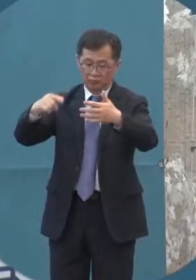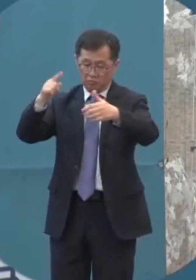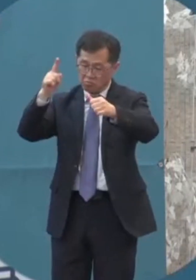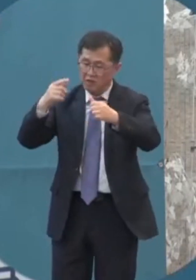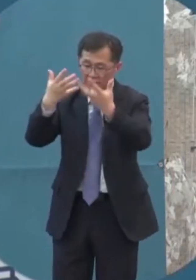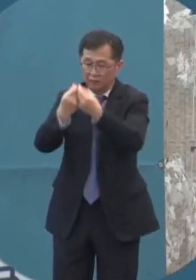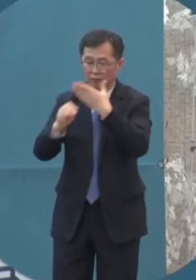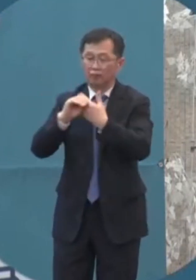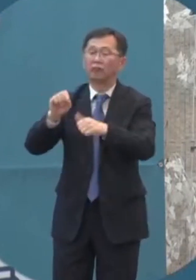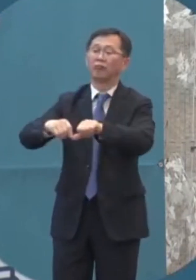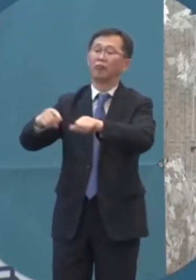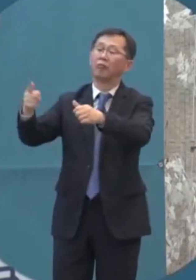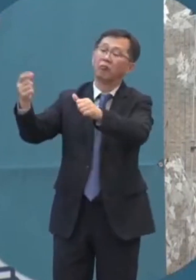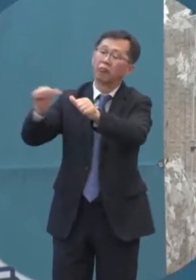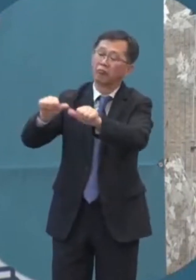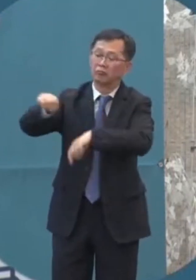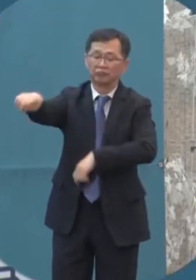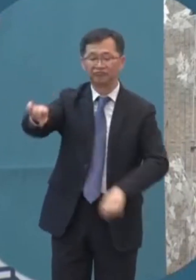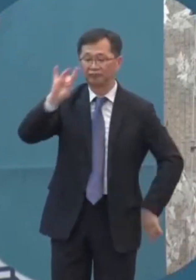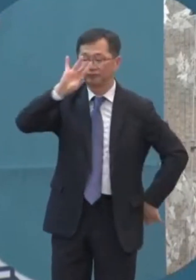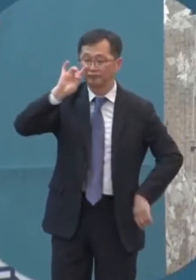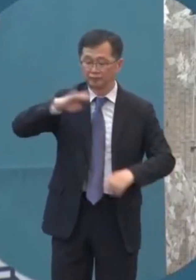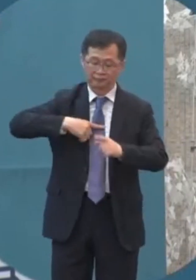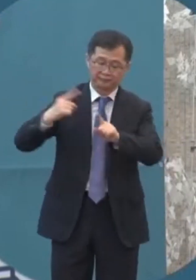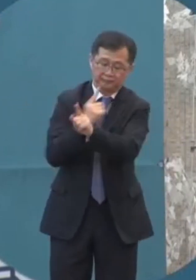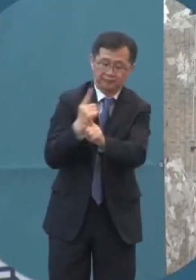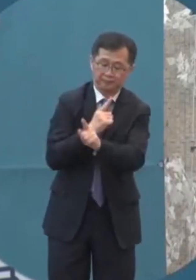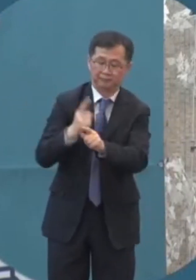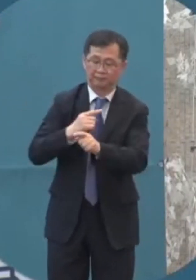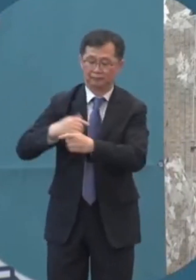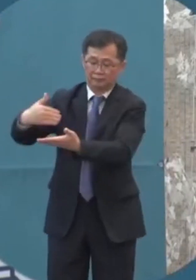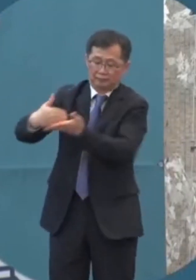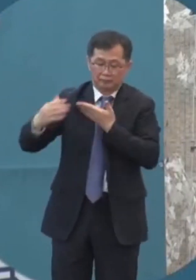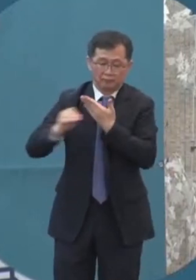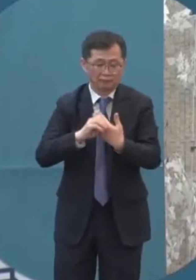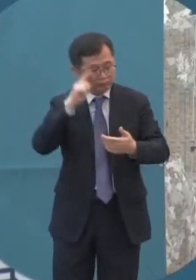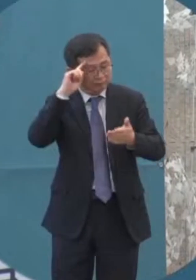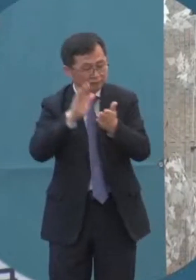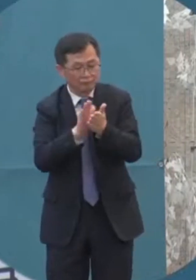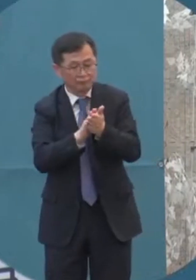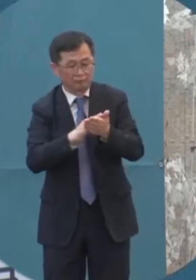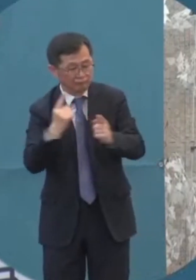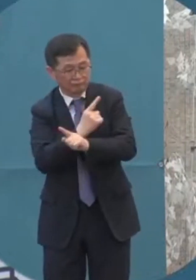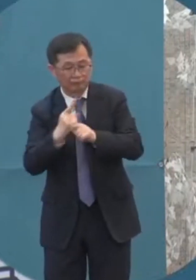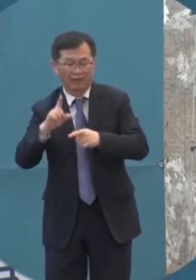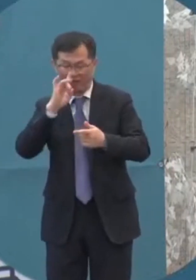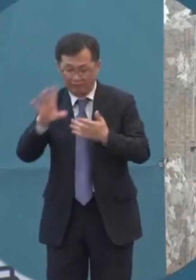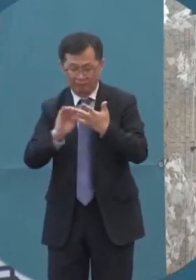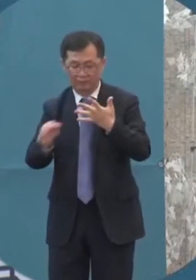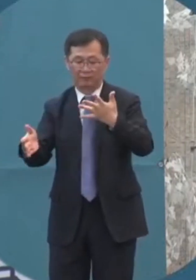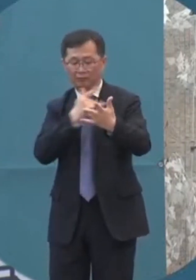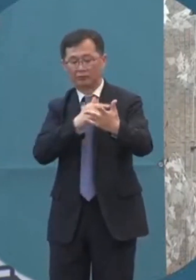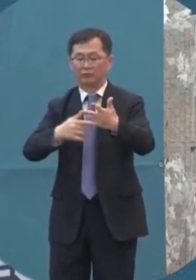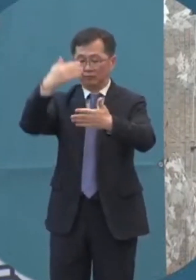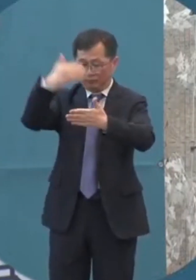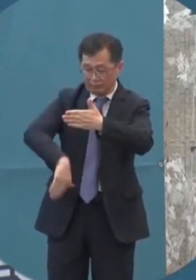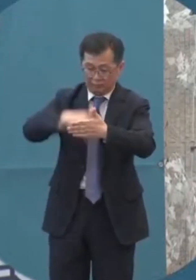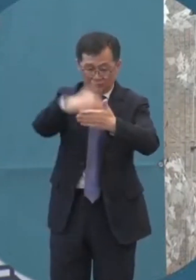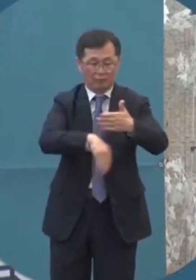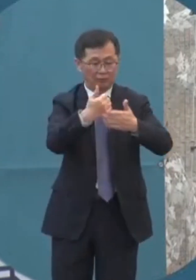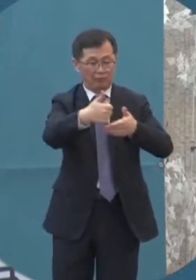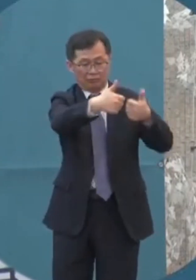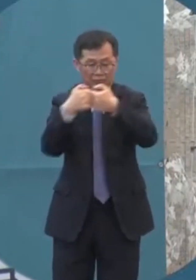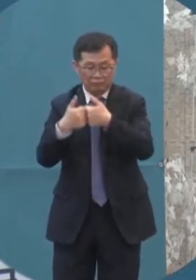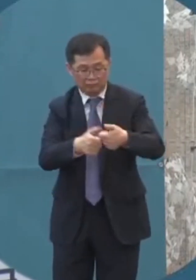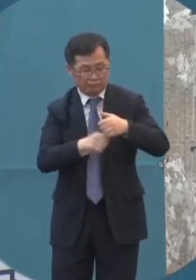못합니다. 그러면 이거 이렇게 바꾸면 안 되겠습니까? 정 안 되면 빼겠습니다. 이렇게라도 해야 되는